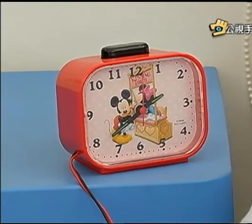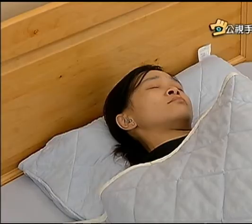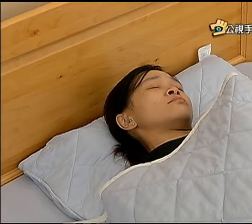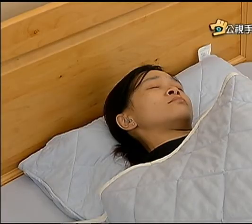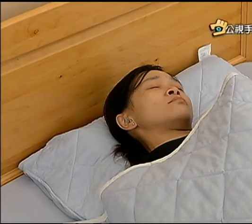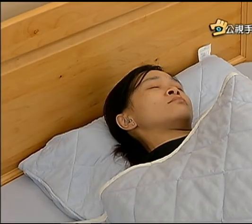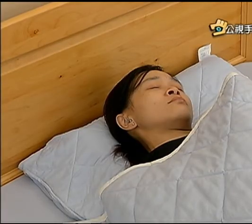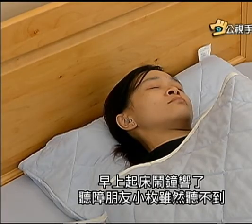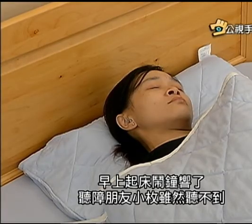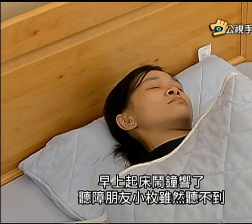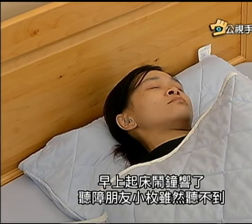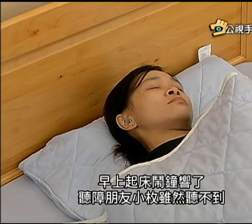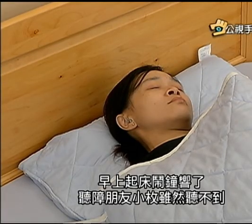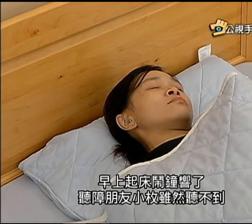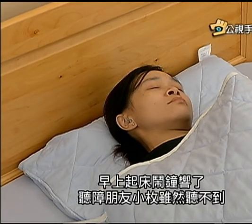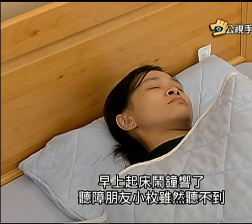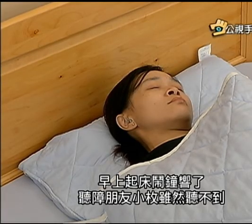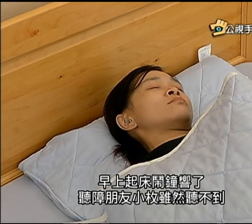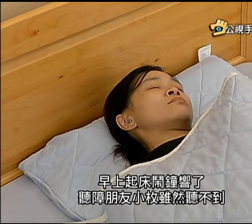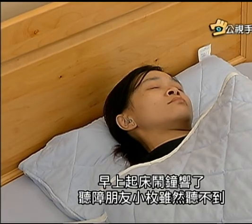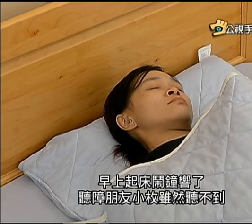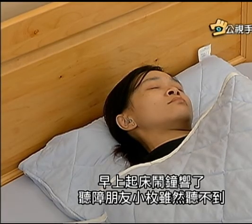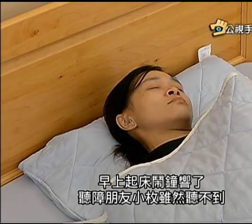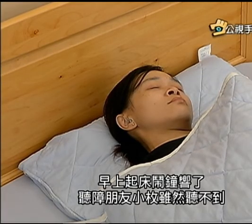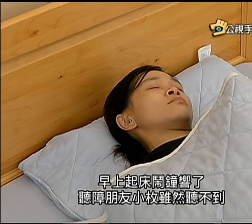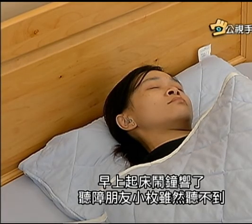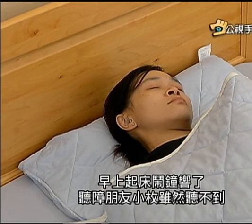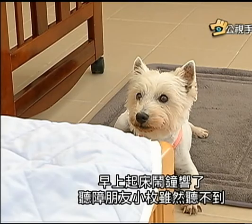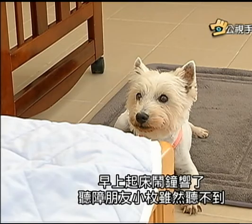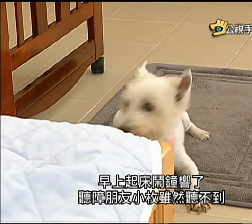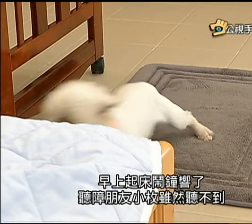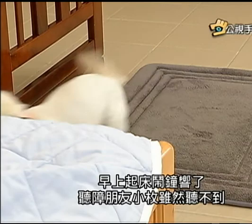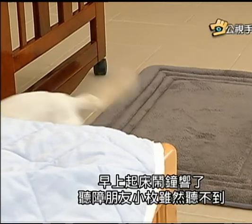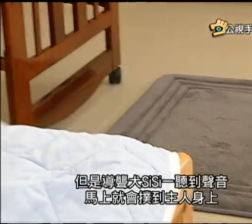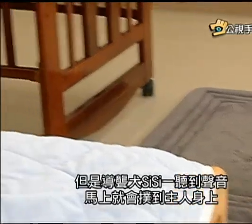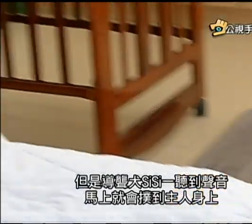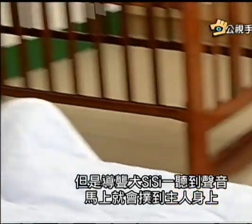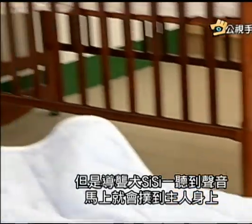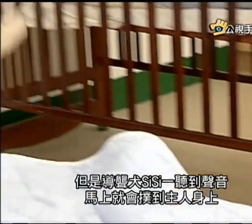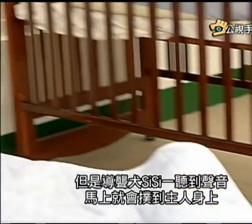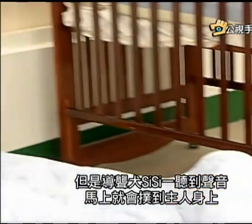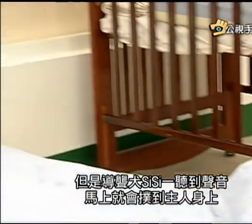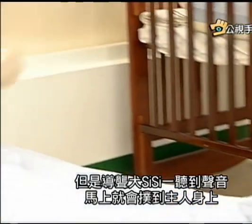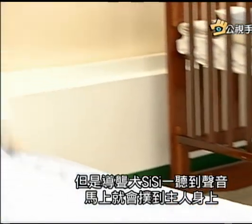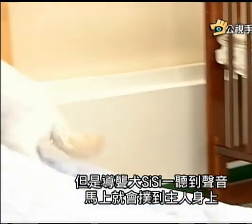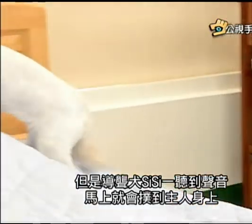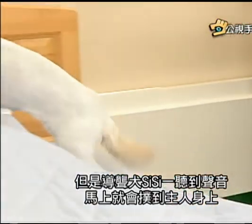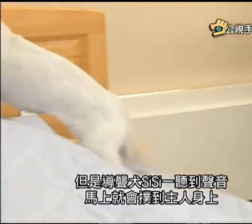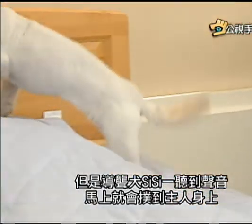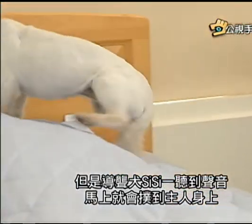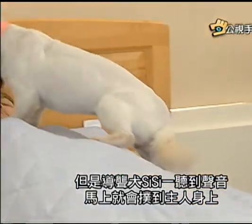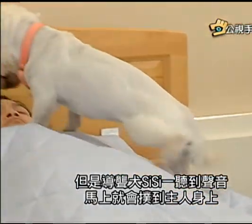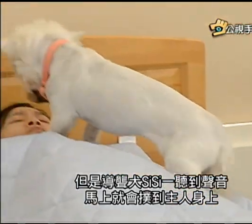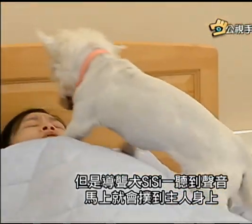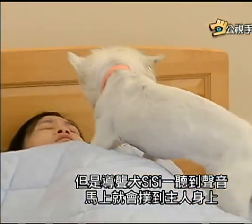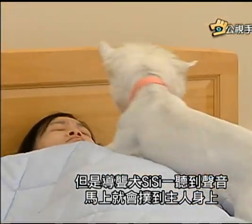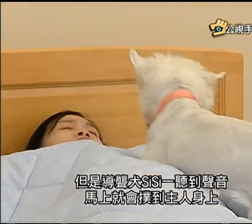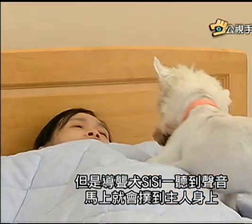早上起床，闹钟响了，听障朋友小梅虽然听不到，但是导盲犬 Sissy 一听到声音，马上就会扑到主人身